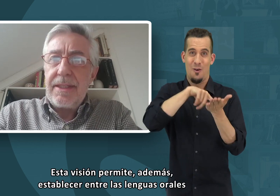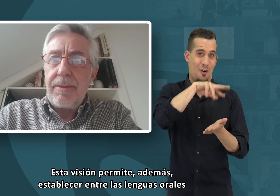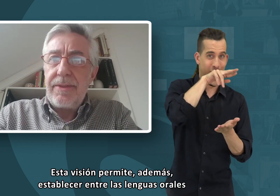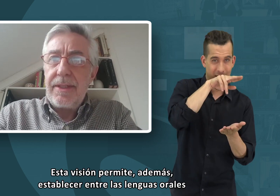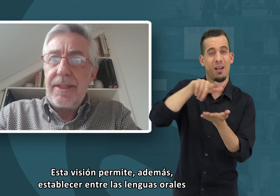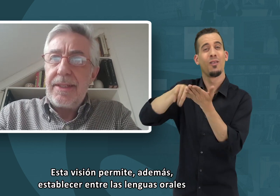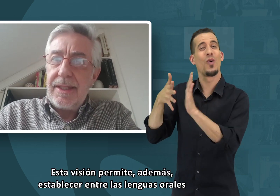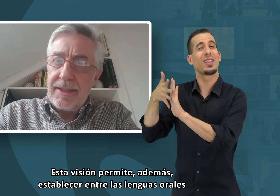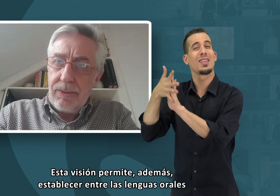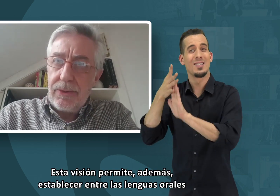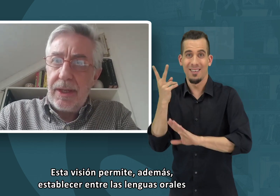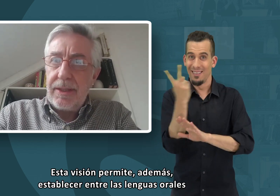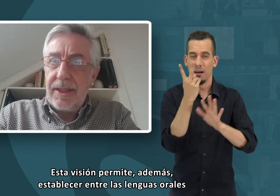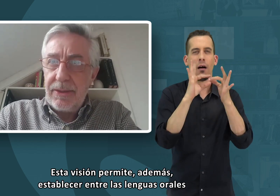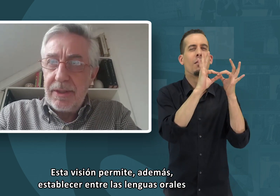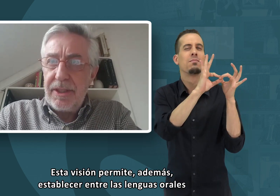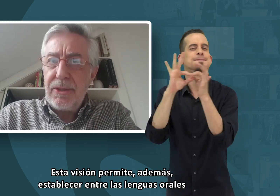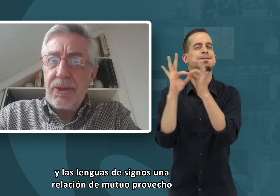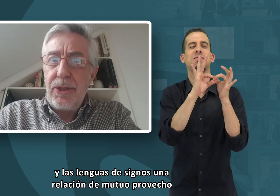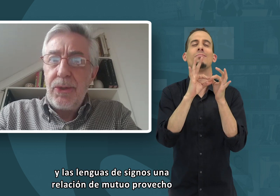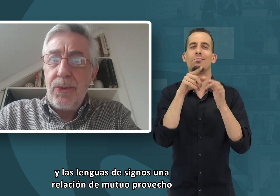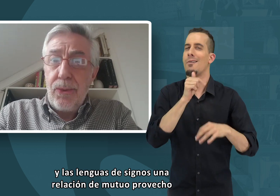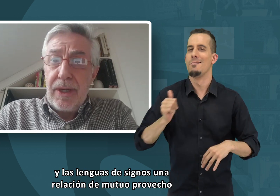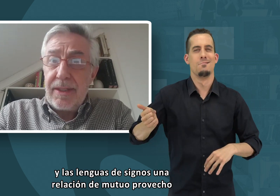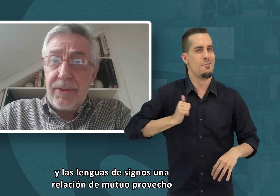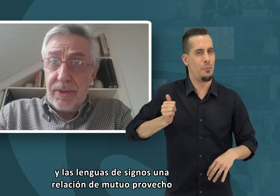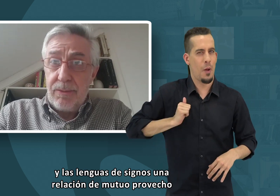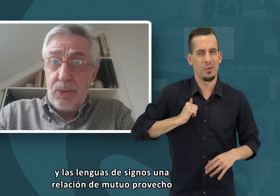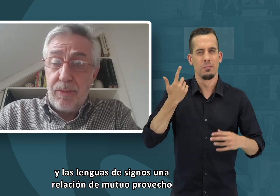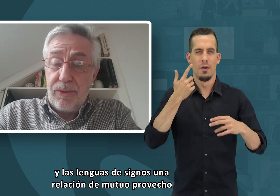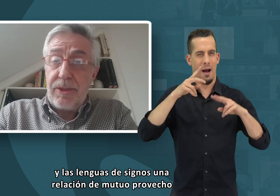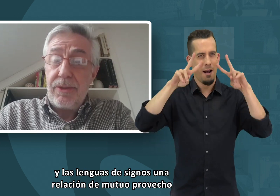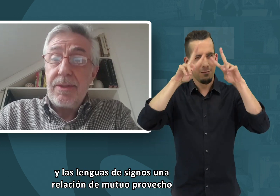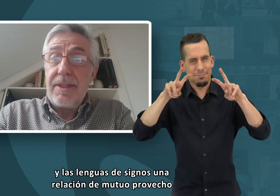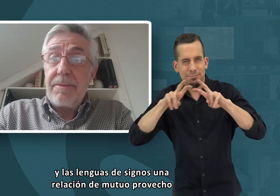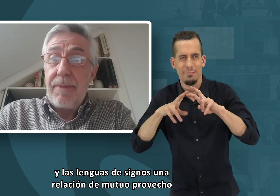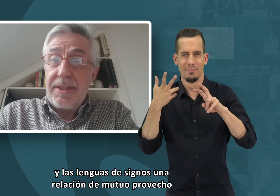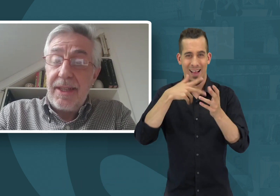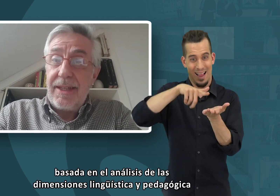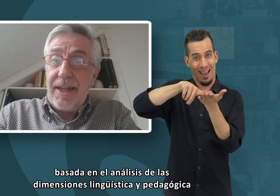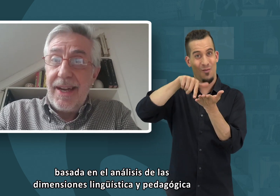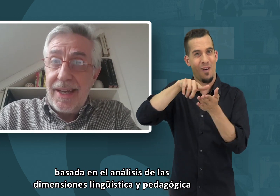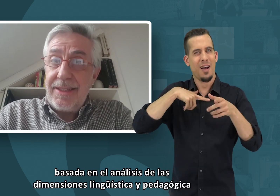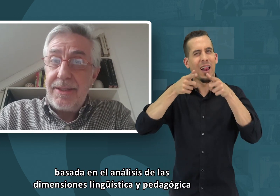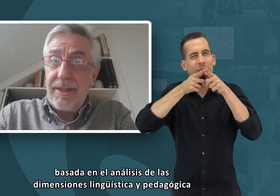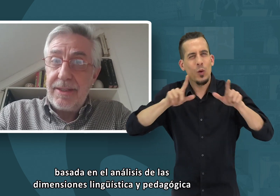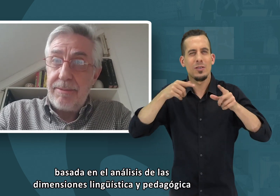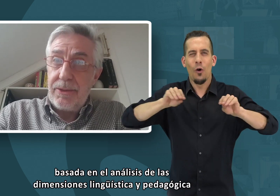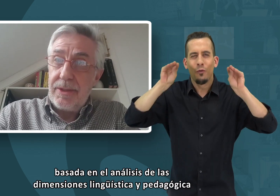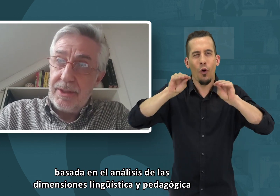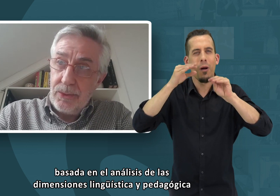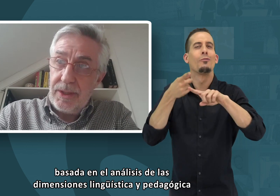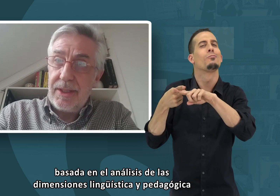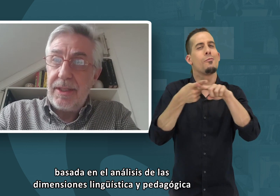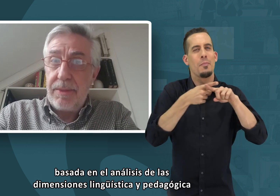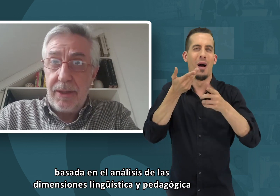además establecer entre las lenguas orales y las lenguas de signos una relación de mutuo provecho basada en el análisis de las